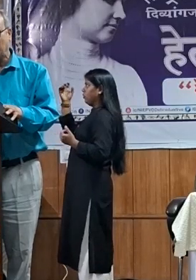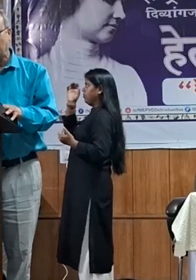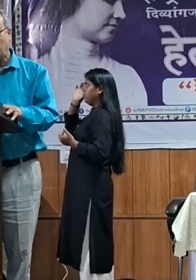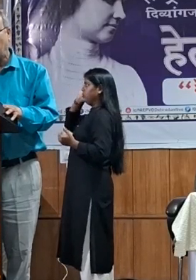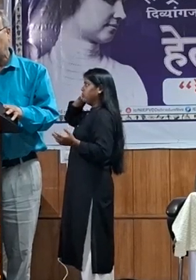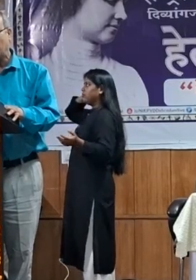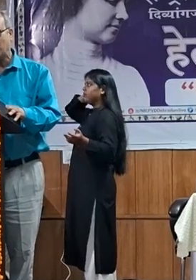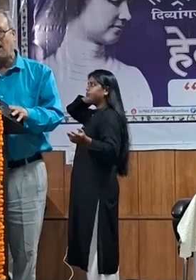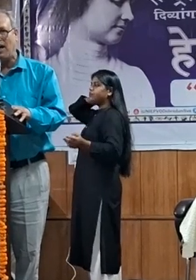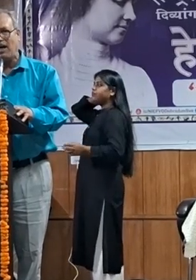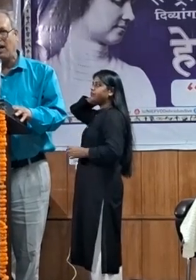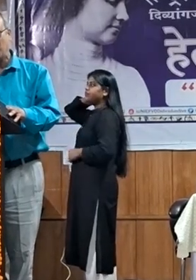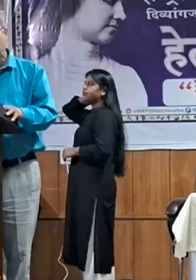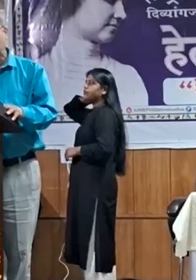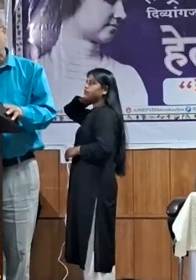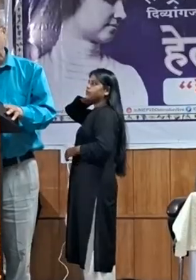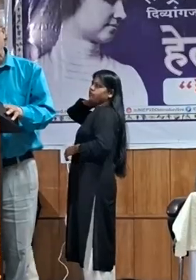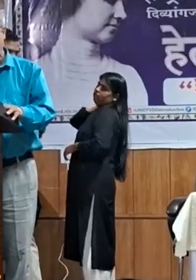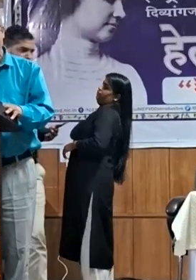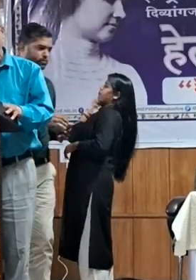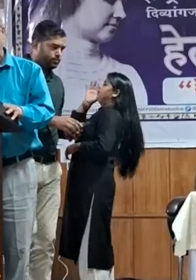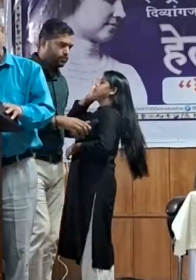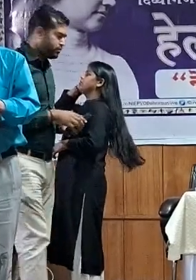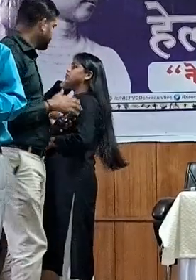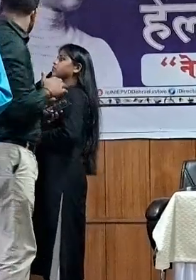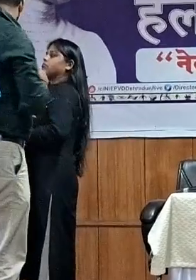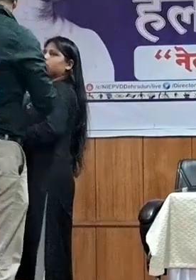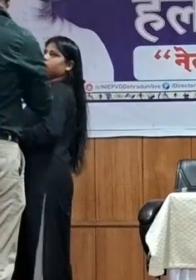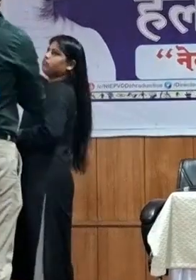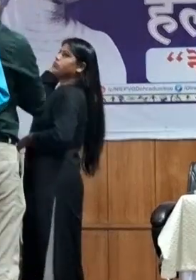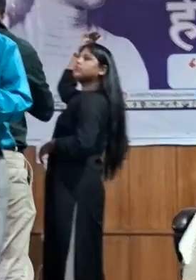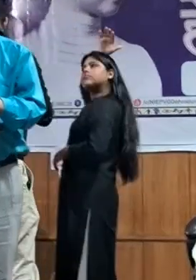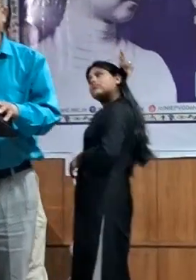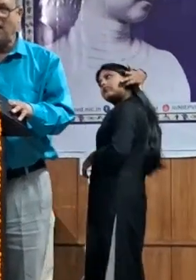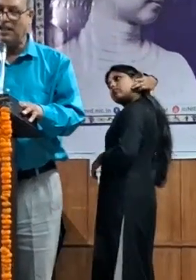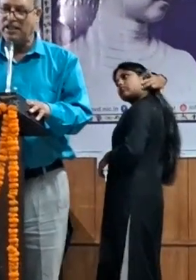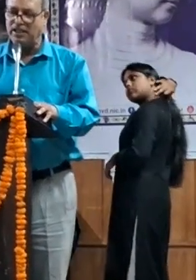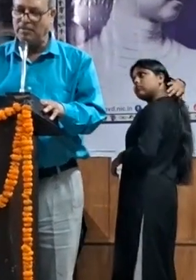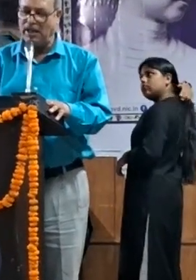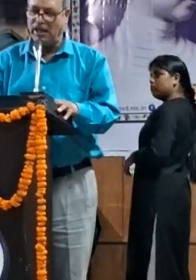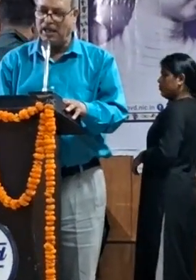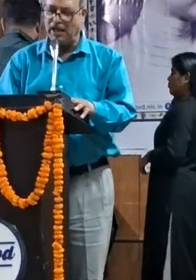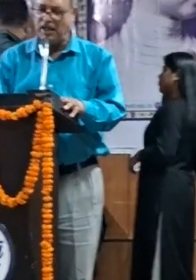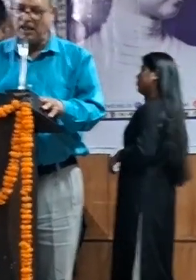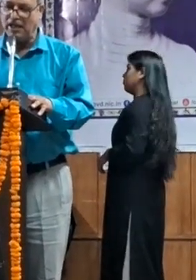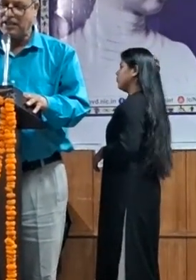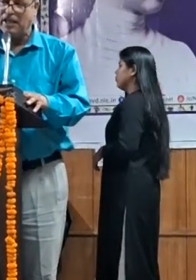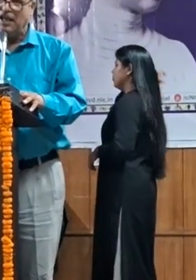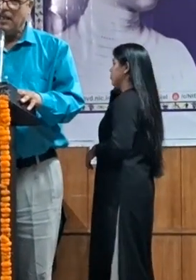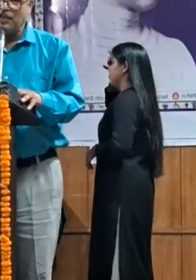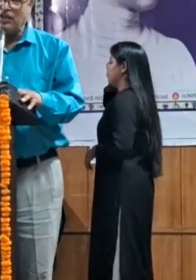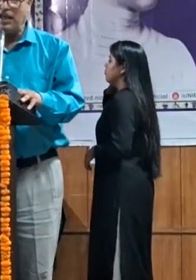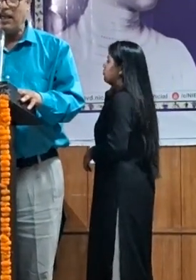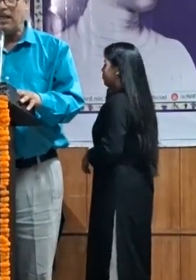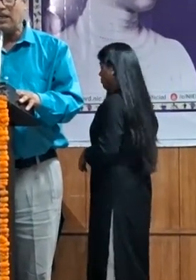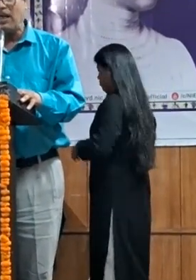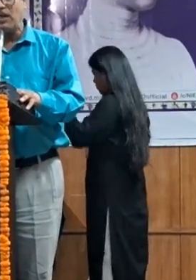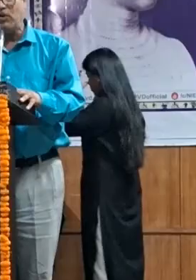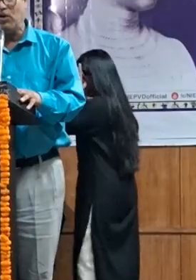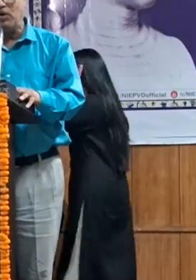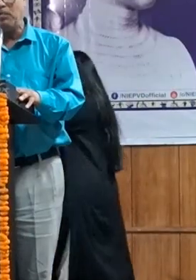के आकाश पर दृष्टि रहे अग्नि में,